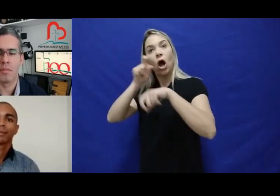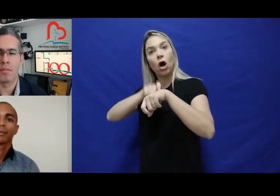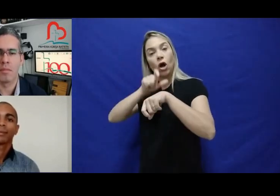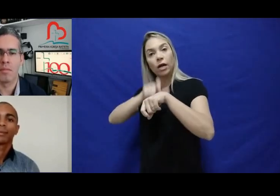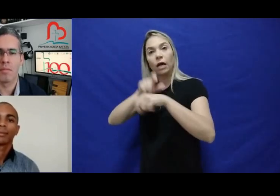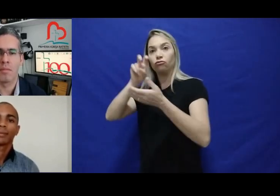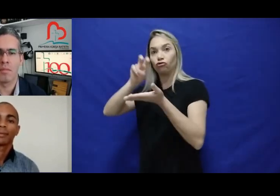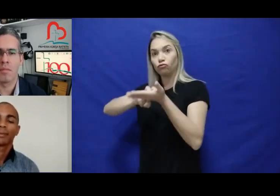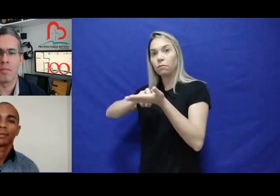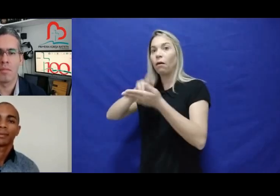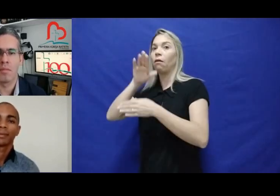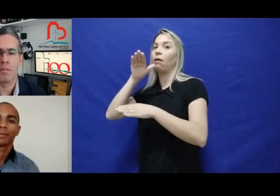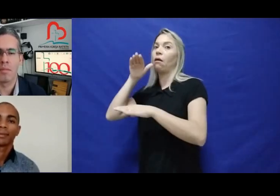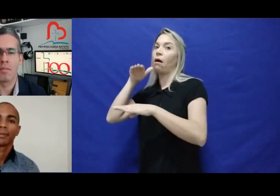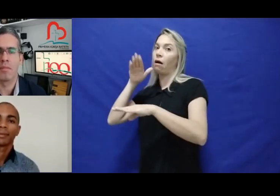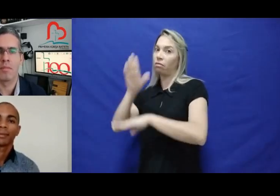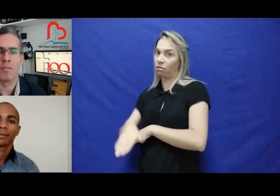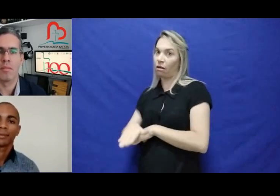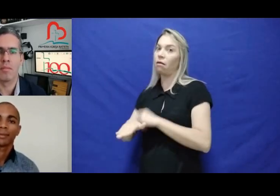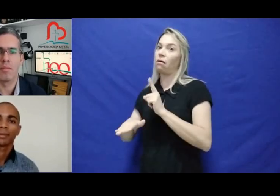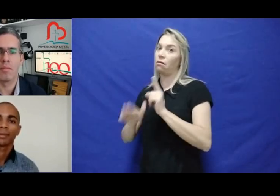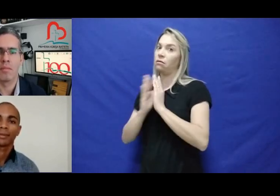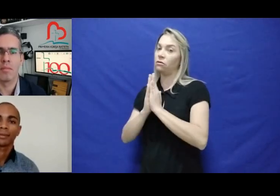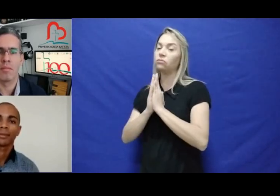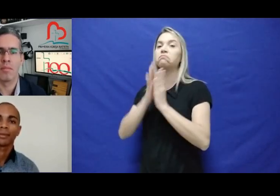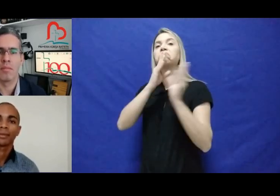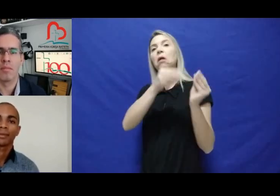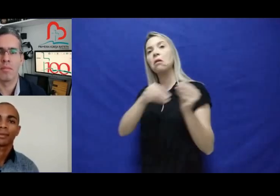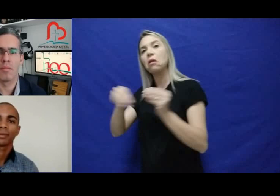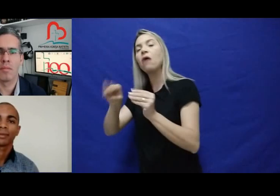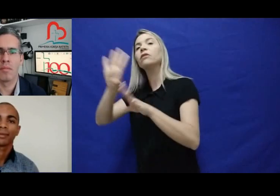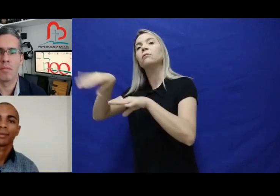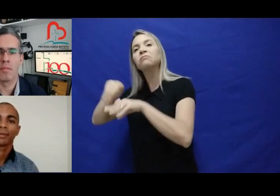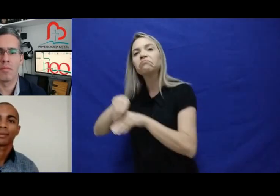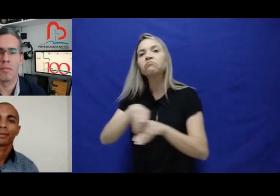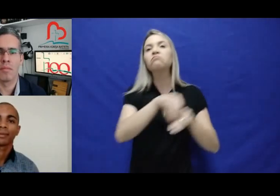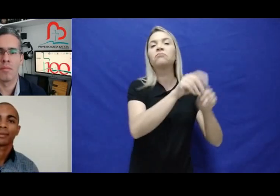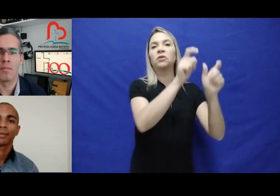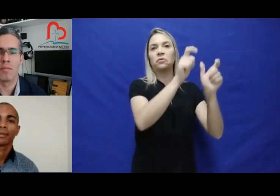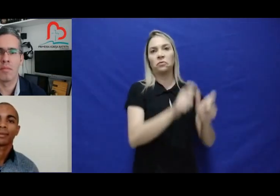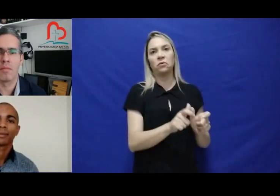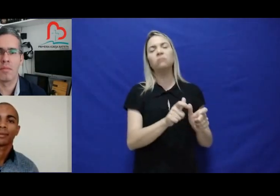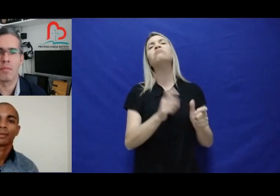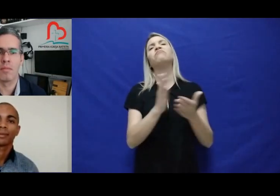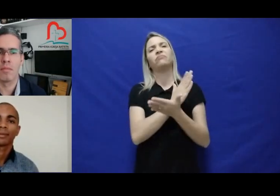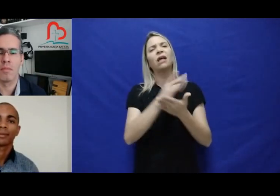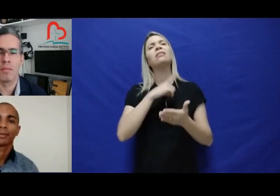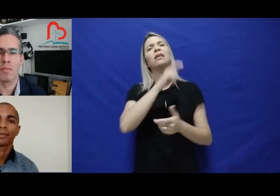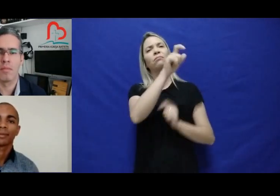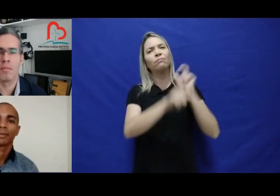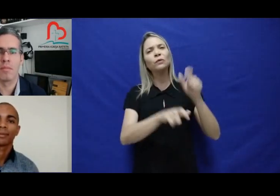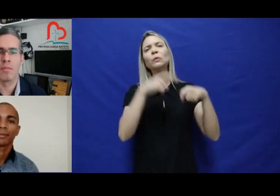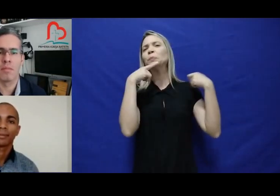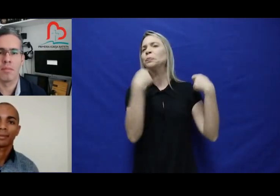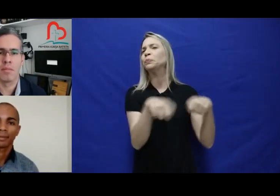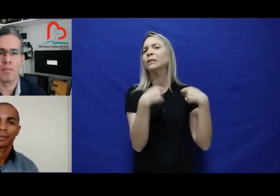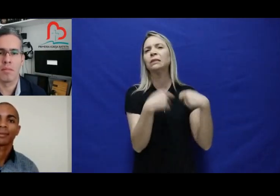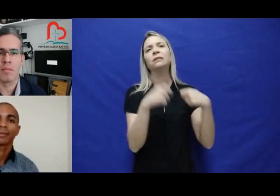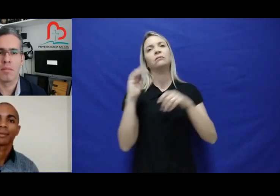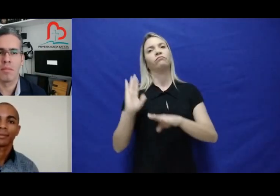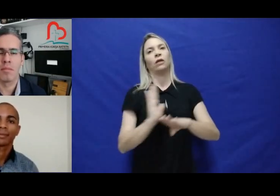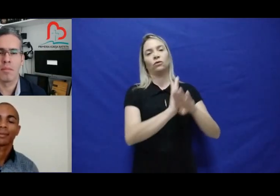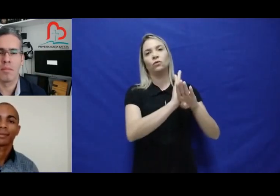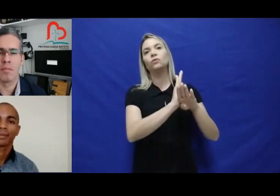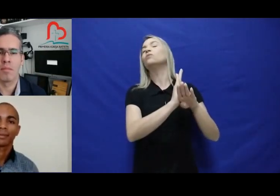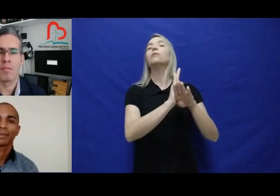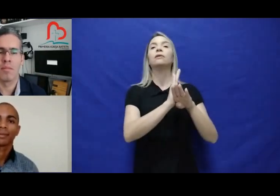você que no mês de abril, todas as pessoas que foram indicadas por membros de nossa igreja, atestando que de